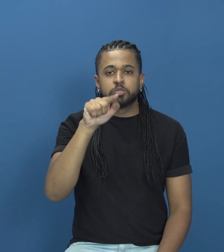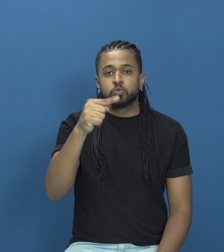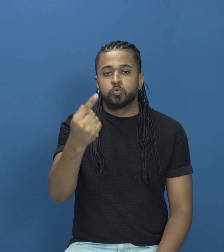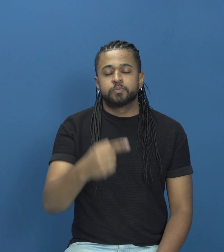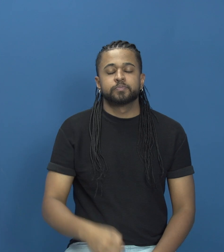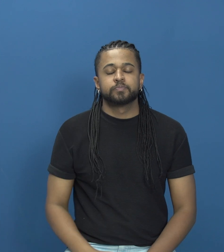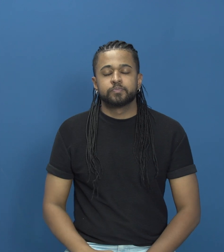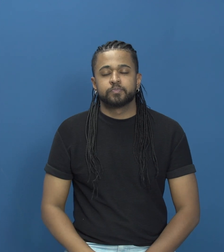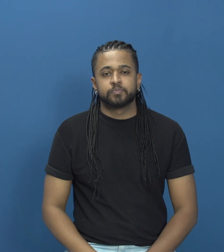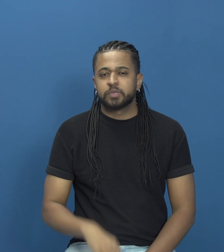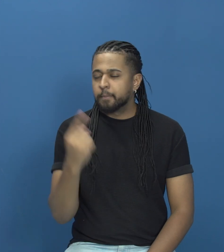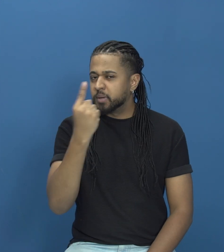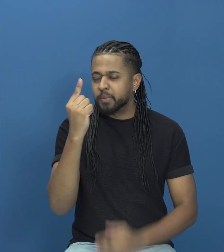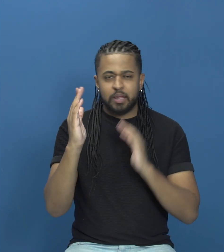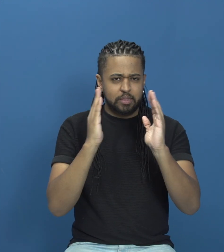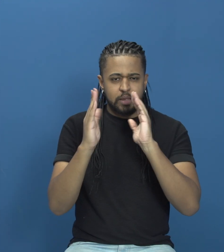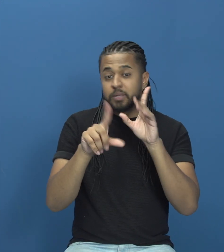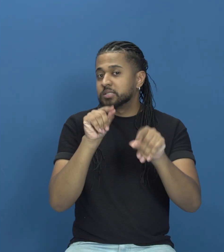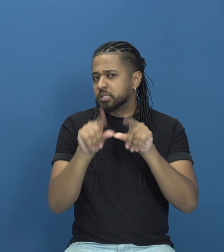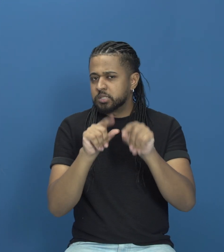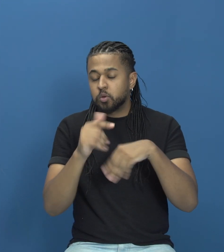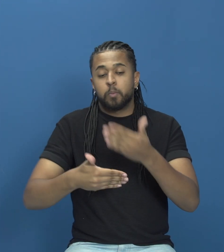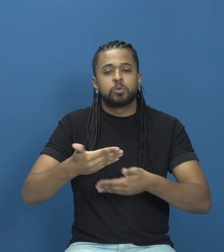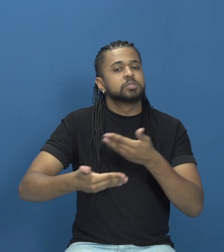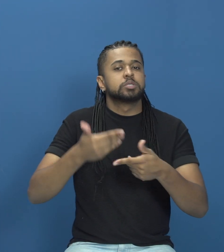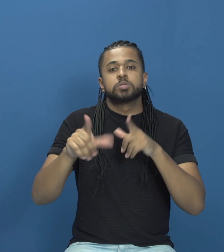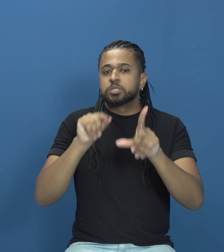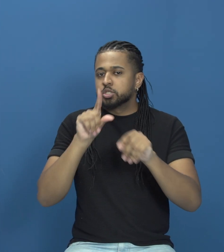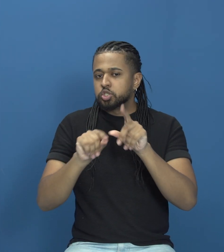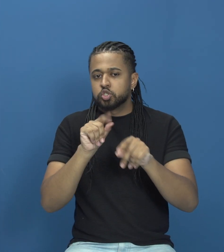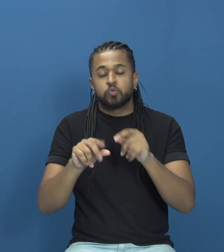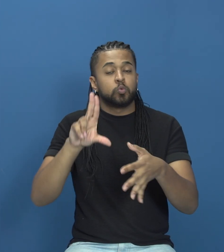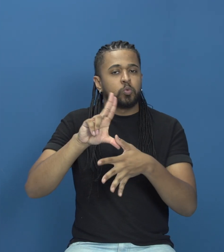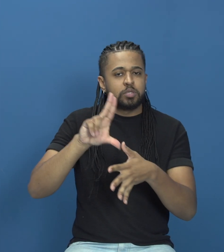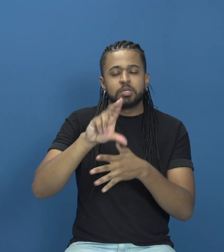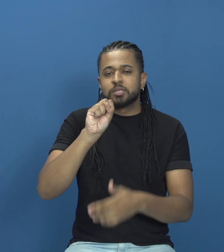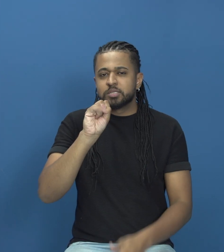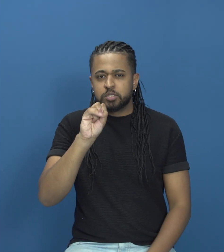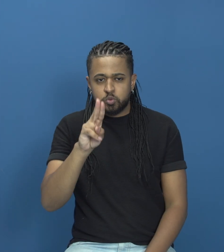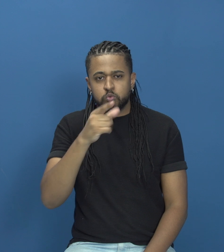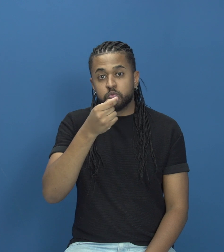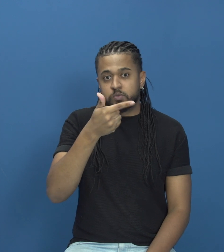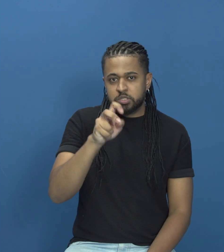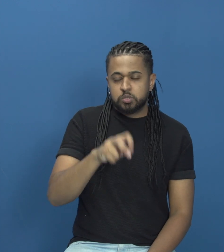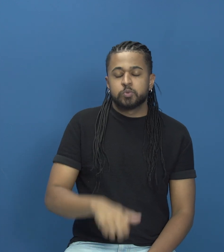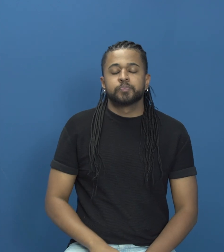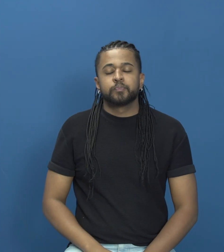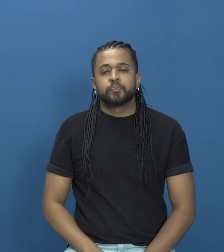7.1. A primeira etapa de seleção do processo seletivo UNILA-SISU